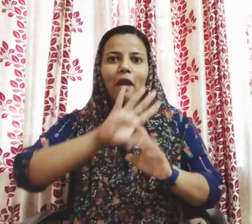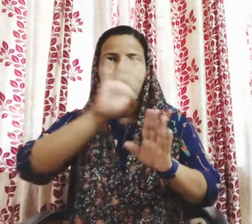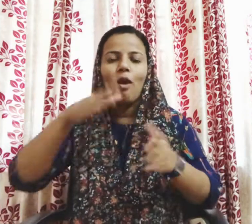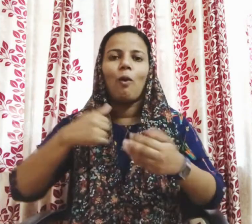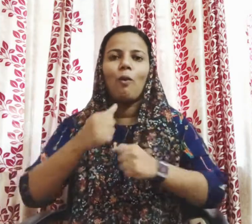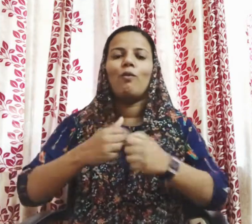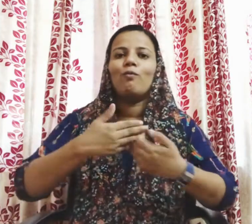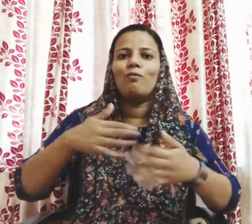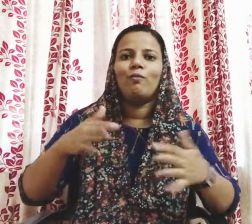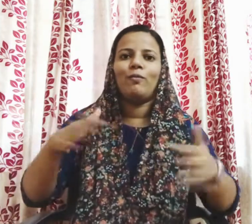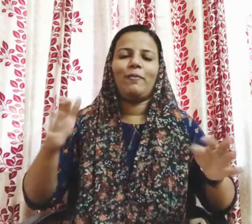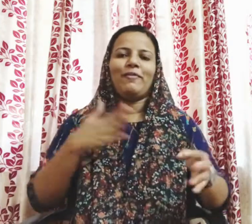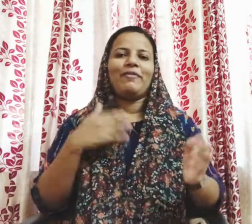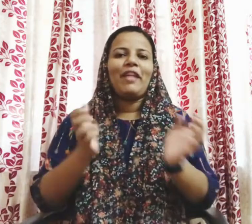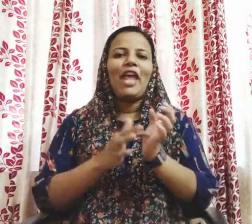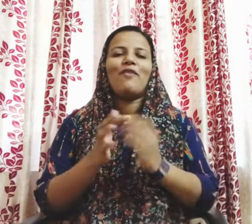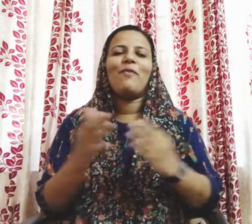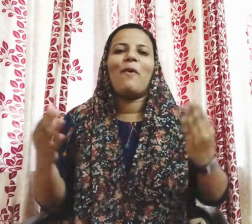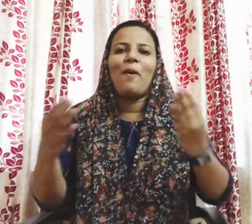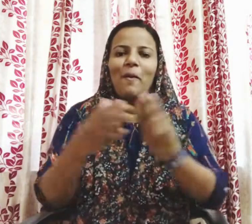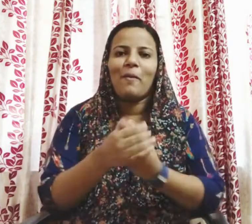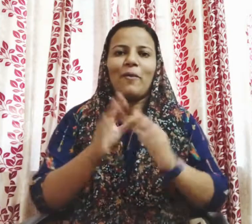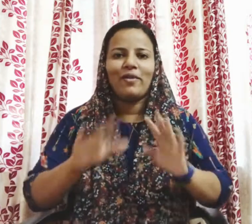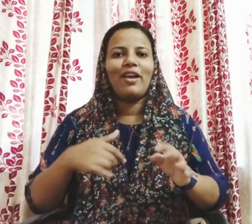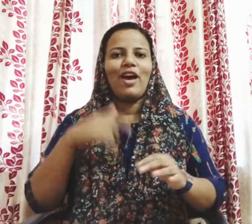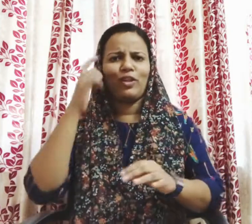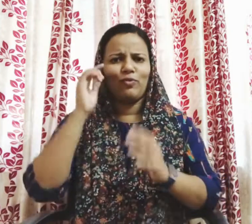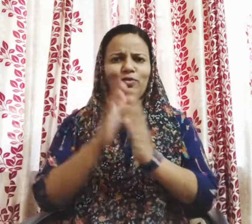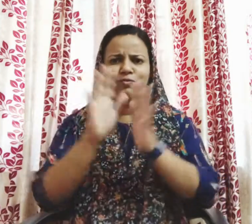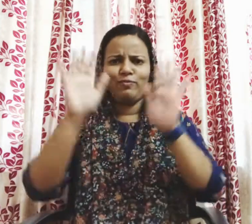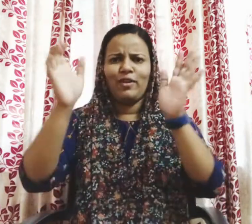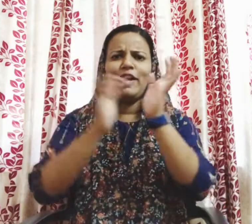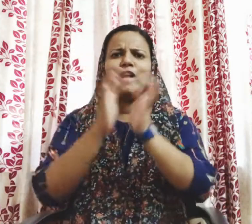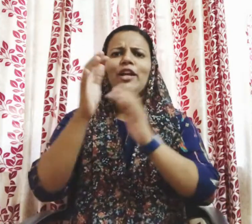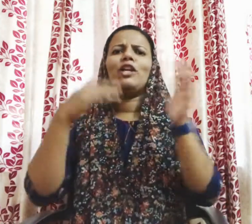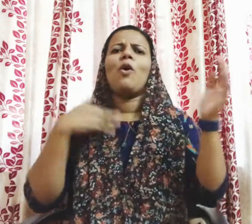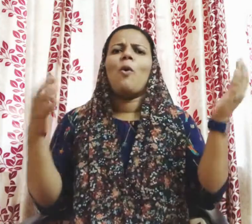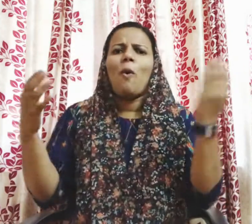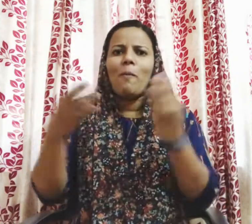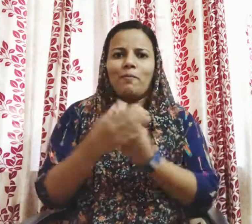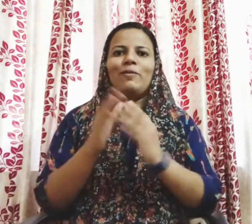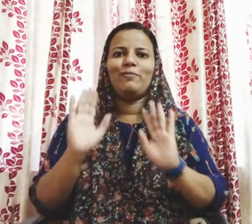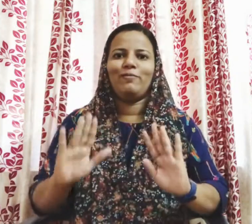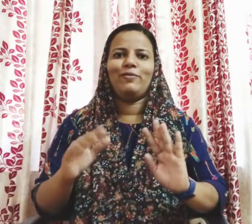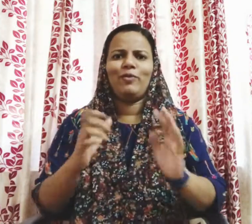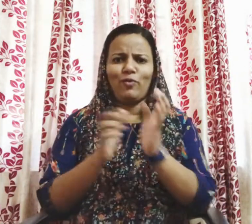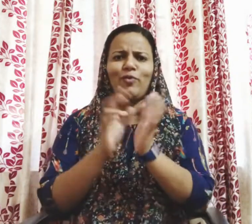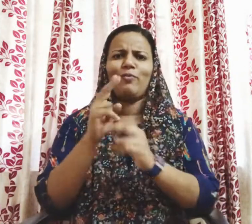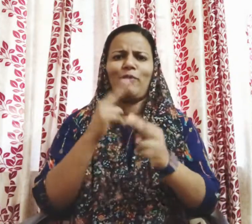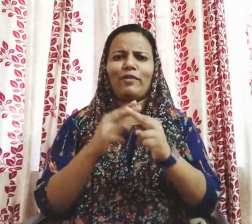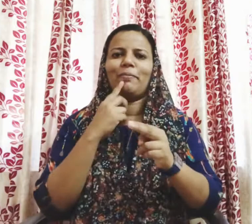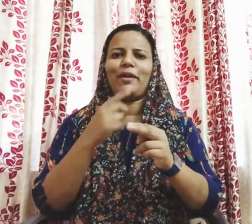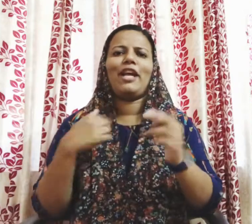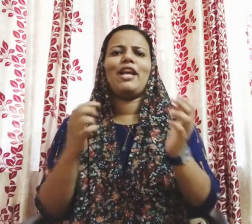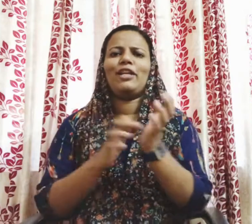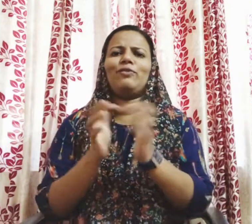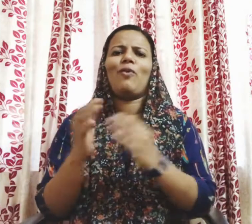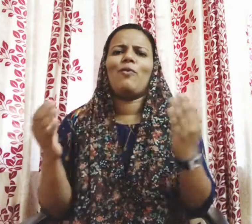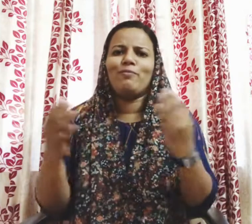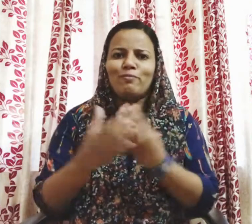പിന്തിരിയുന്നു, ദൈവം എനിക്ക് അനുകൂലമെന്ന് ഞാൻ അറിയുന്നു. ഈ പ്രവാദി കൈകൾ ഉയർത്തിയിട്ട് പറ, എൻ്റെ കർത്താവ് എനിക്ക് അനുകൂലമാണ്. ഒരു പ്രാവശ്യം കൂടെ പറഞ്ഞേ, എൻ്റെ